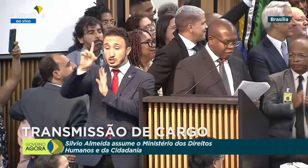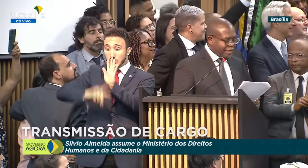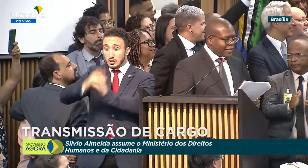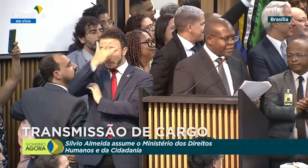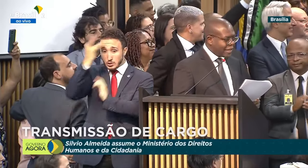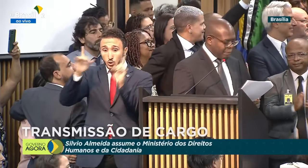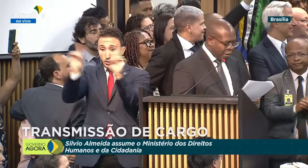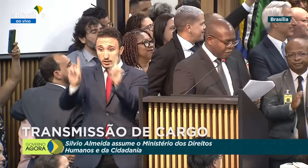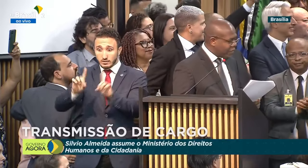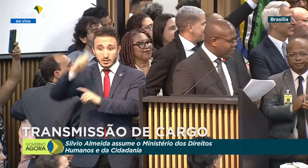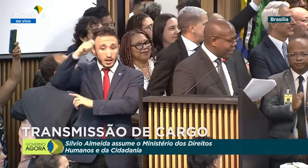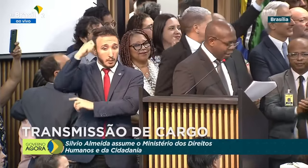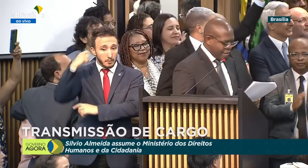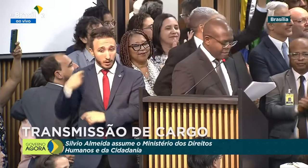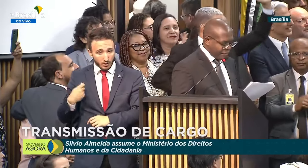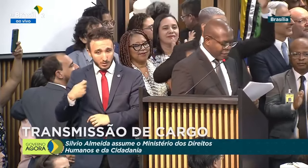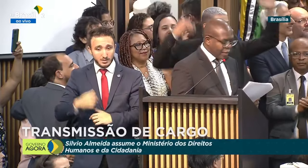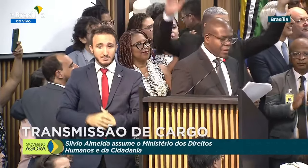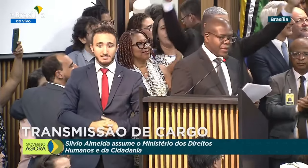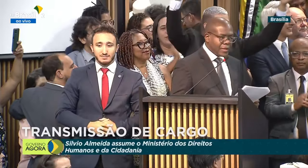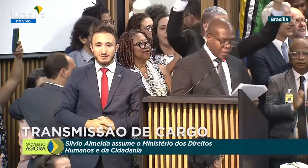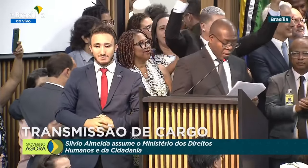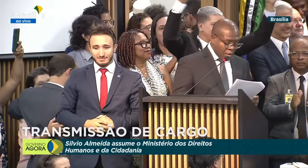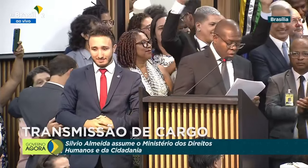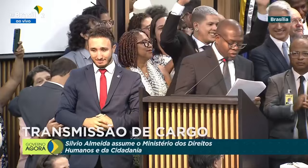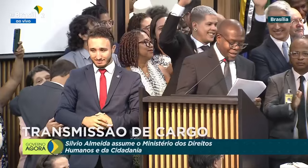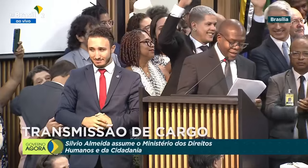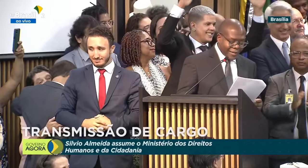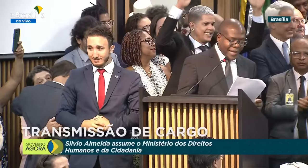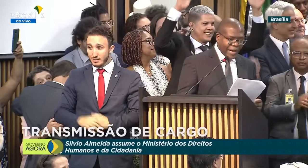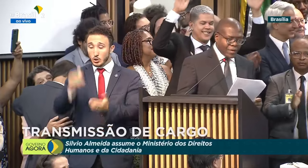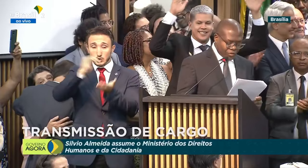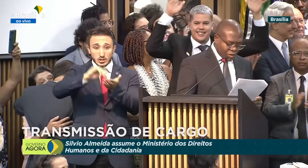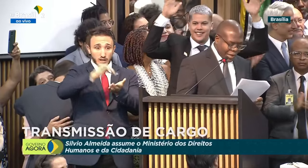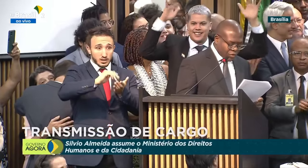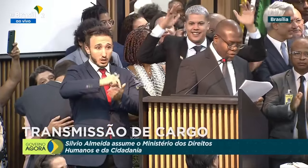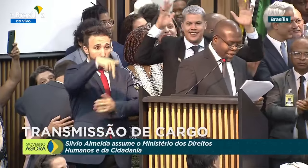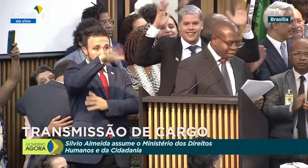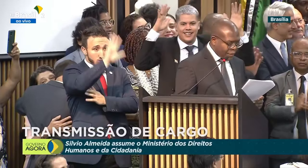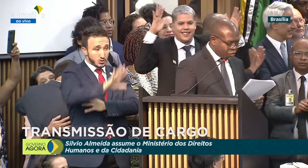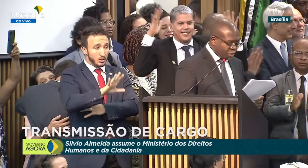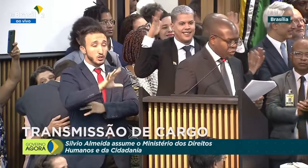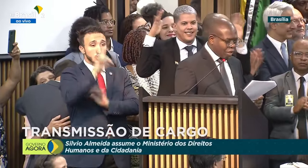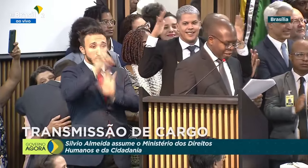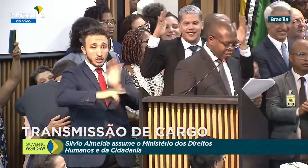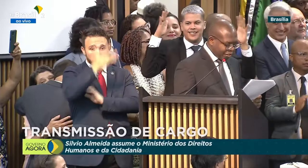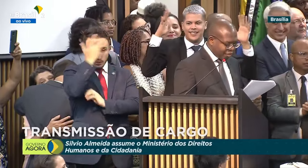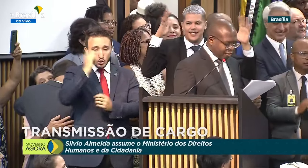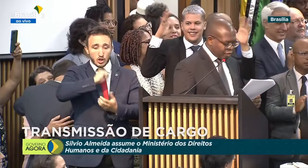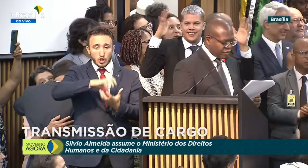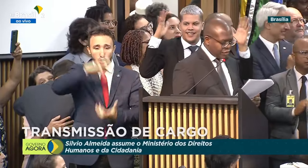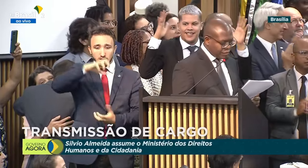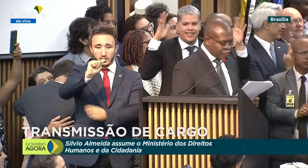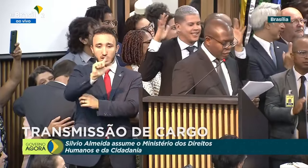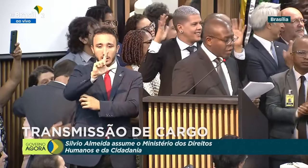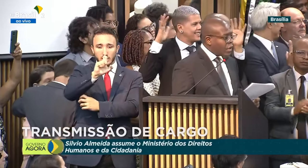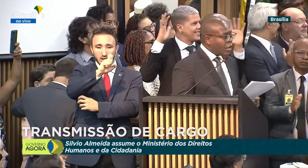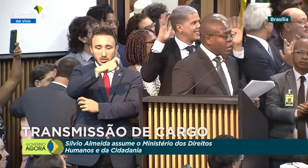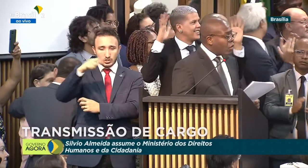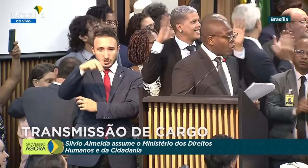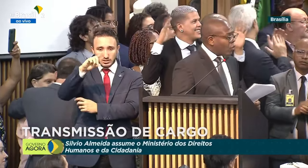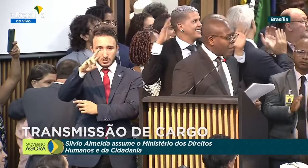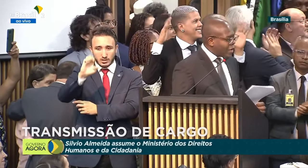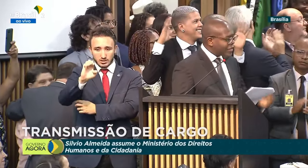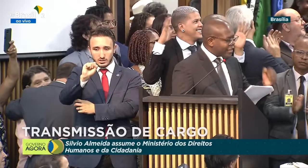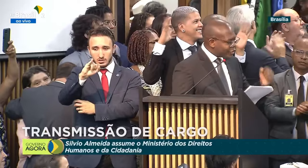da pessoa com deficiência Ana Paula o secretário nacional dos direitos da pessoa idosa Alexandre Silva